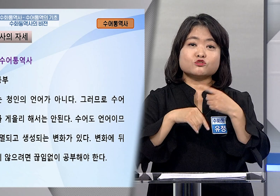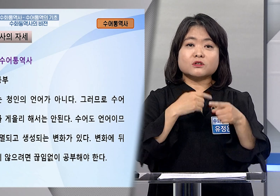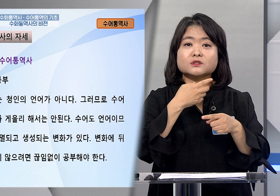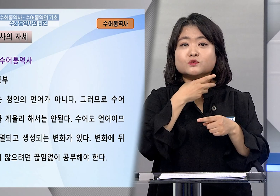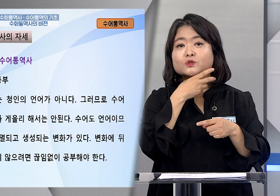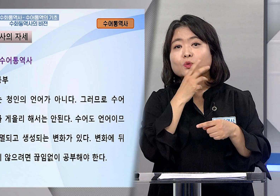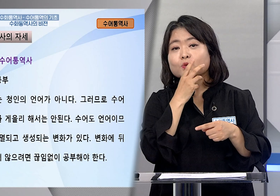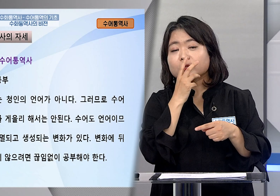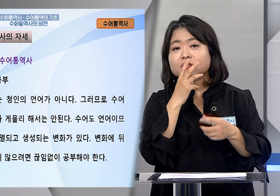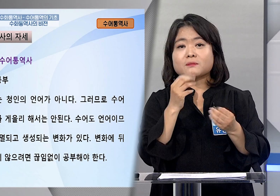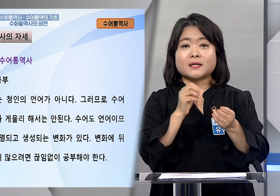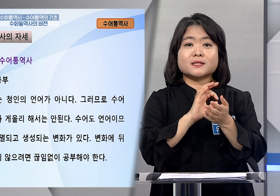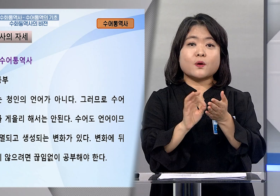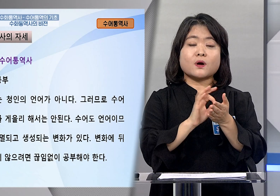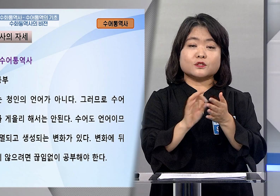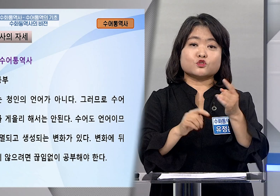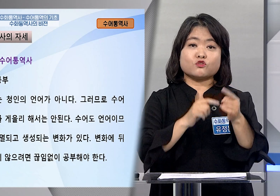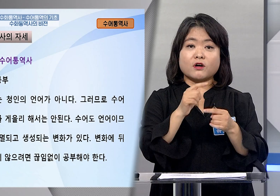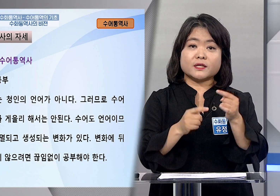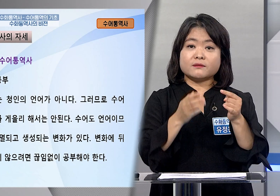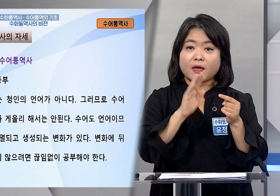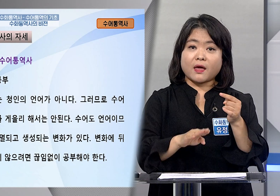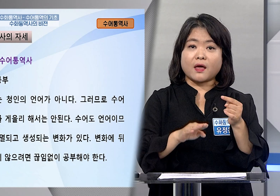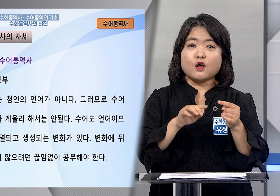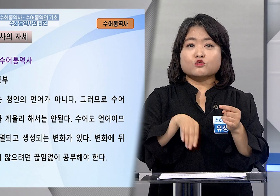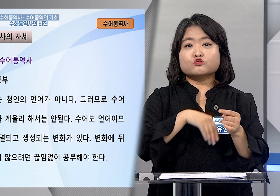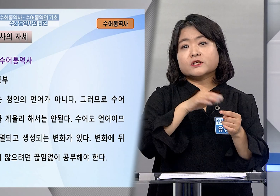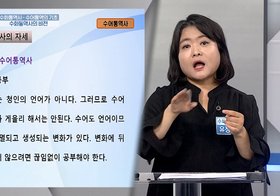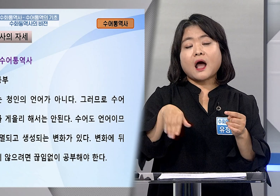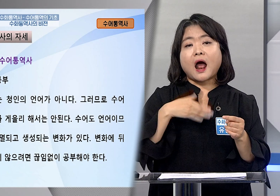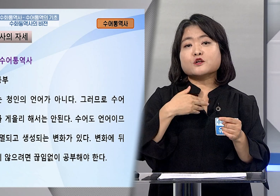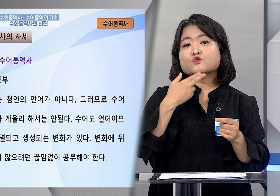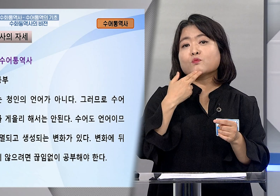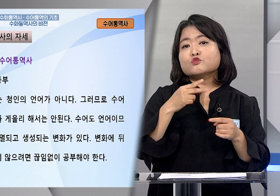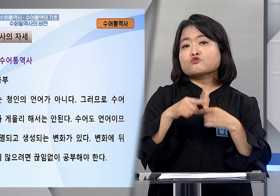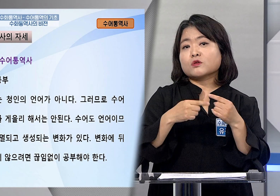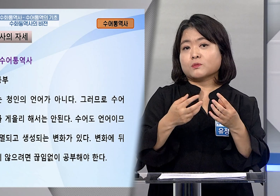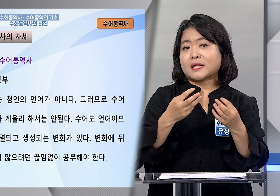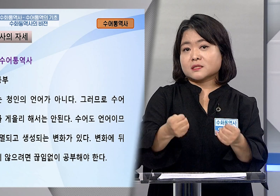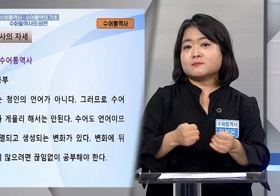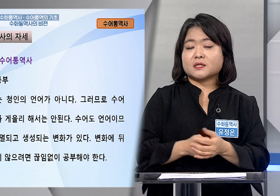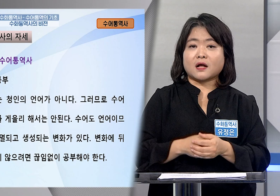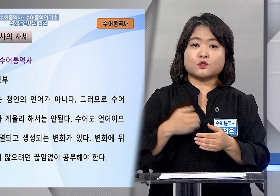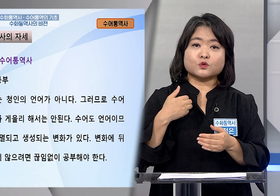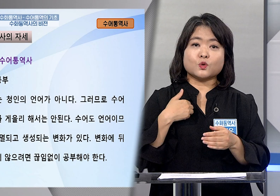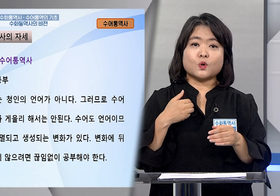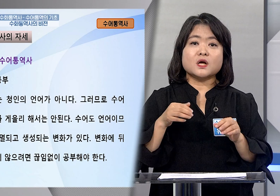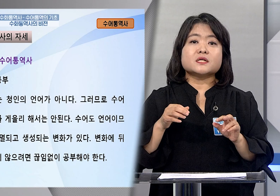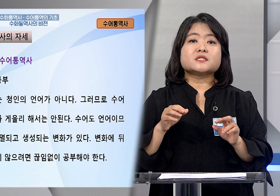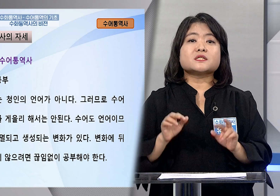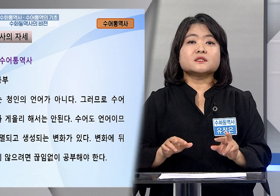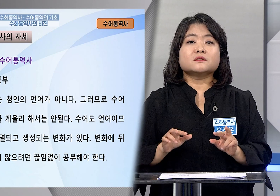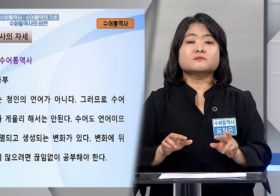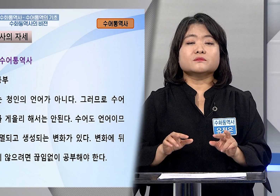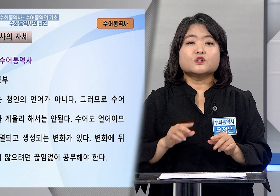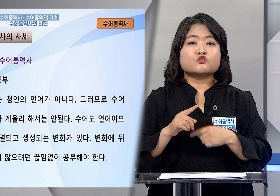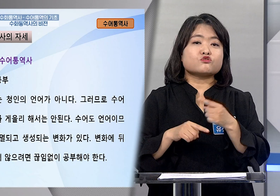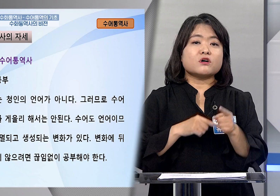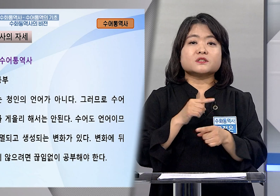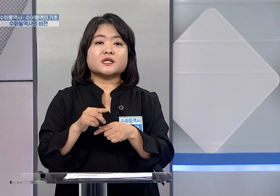수어는 우리 농노인들이 많이 사용하는 수어인데 우리가 알 수 없는 수어도 많습니다. 저도 지금 수어를 시작한